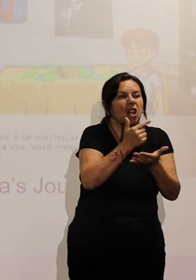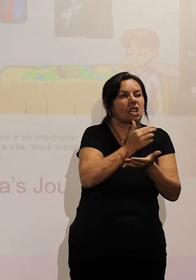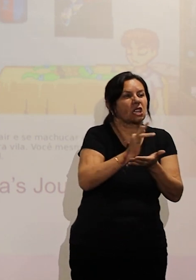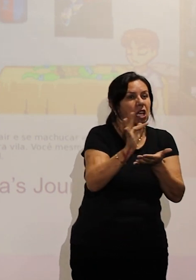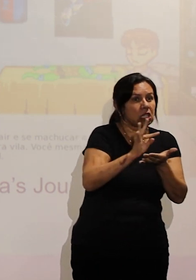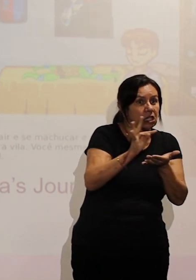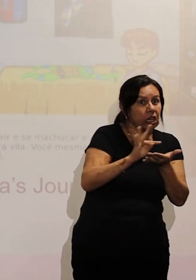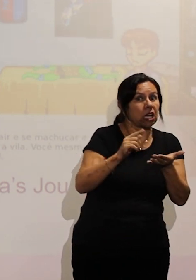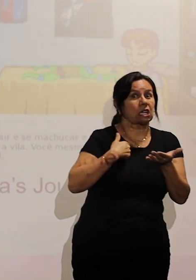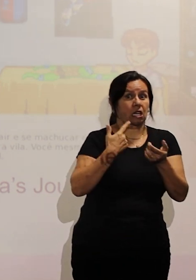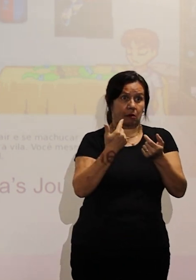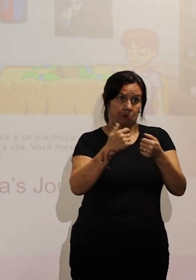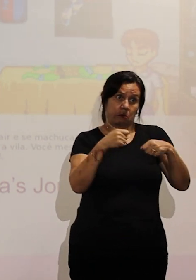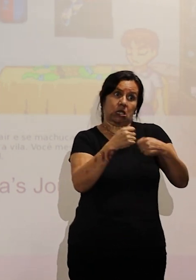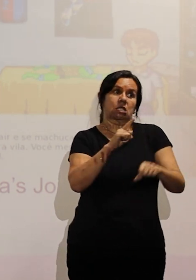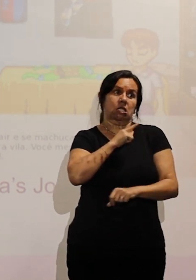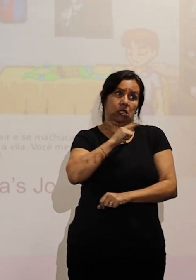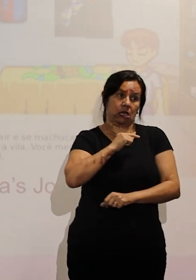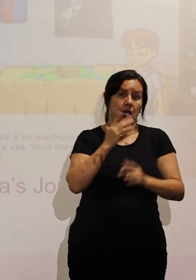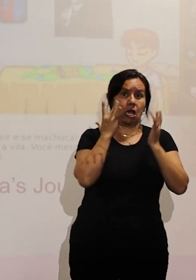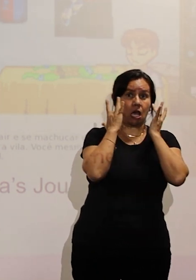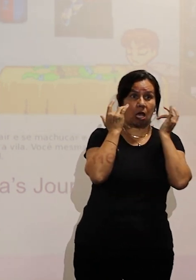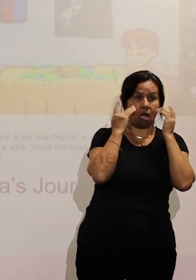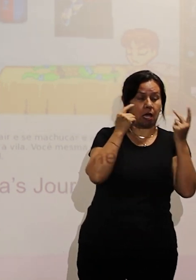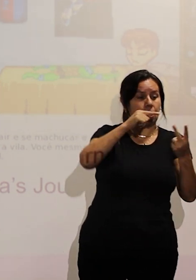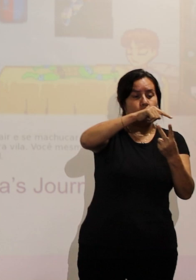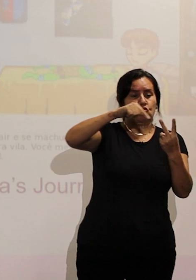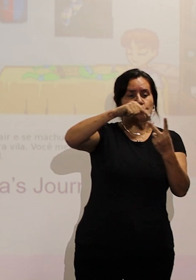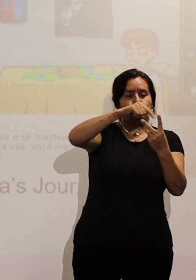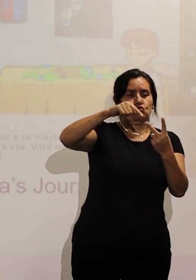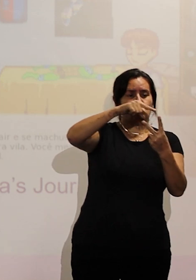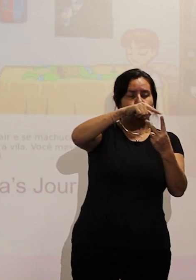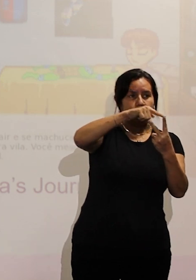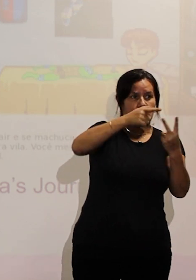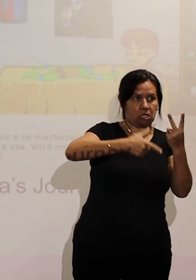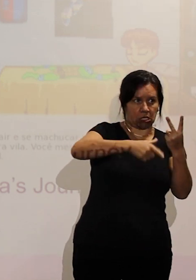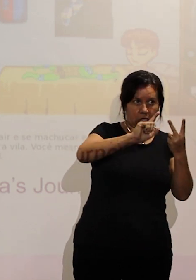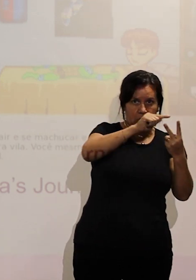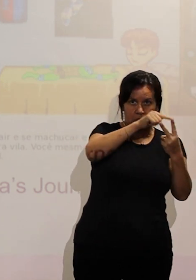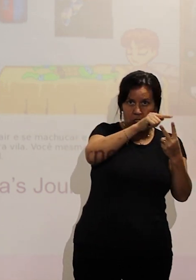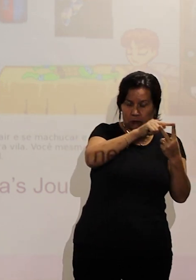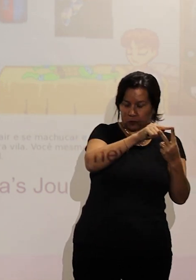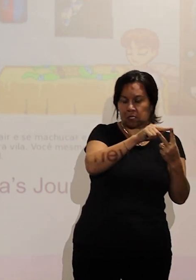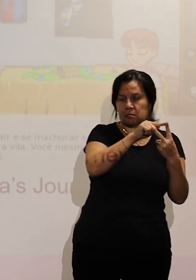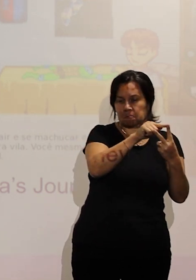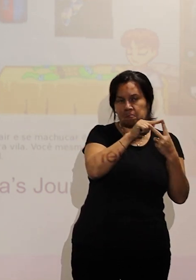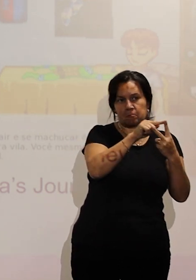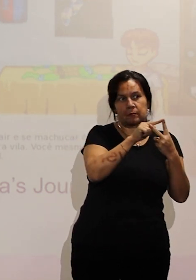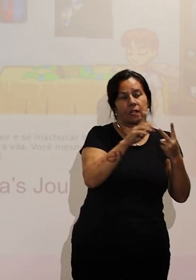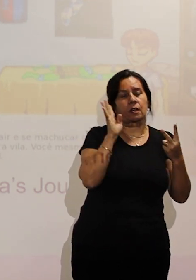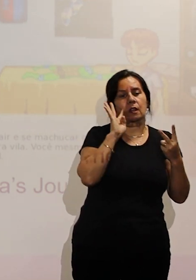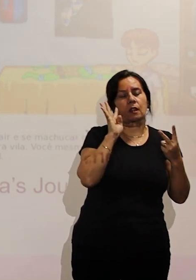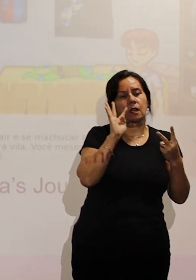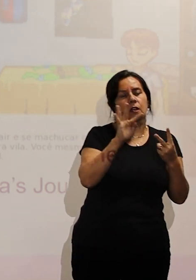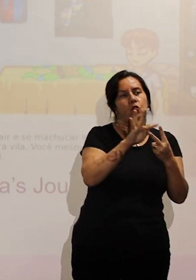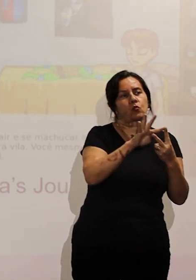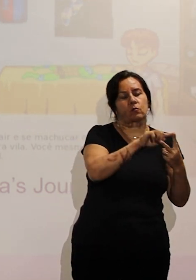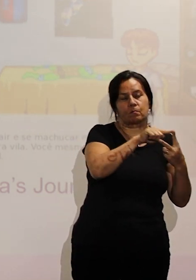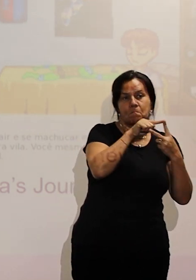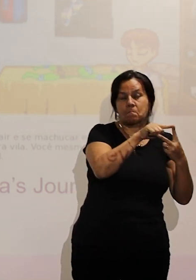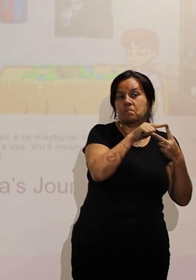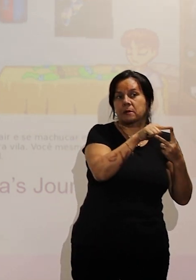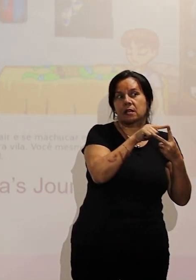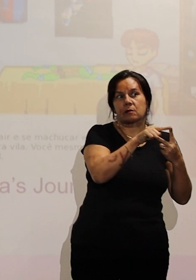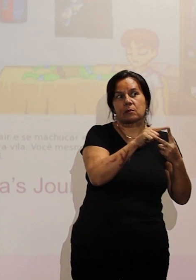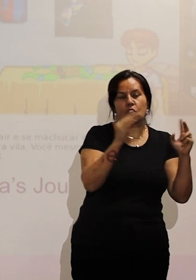arte ela se divide em duas questões, principalmente você vai julgar a arte, né? Se a arte é legal ou não. Então tem a